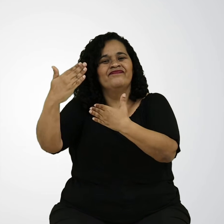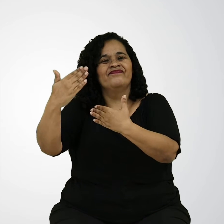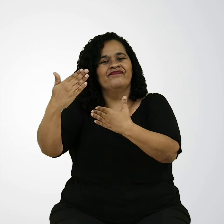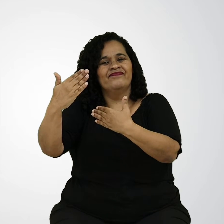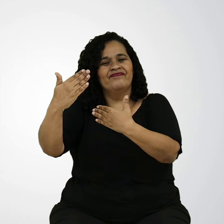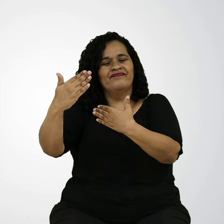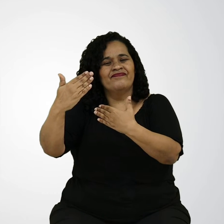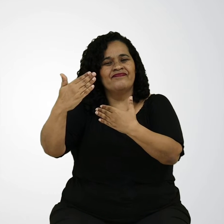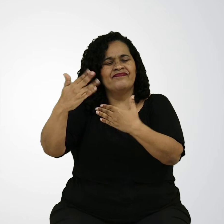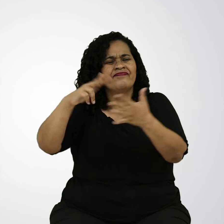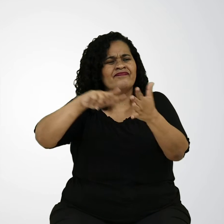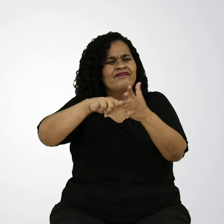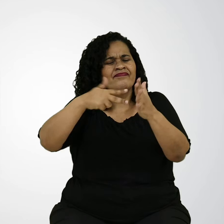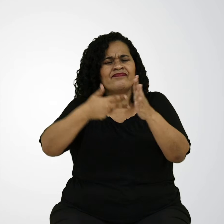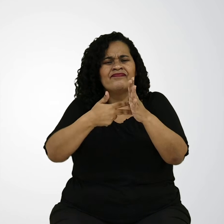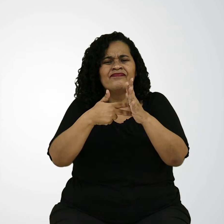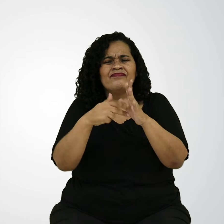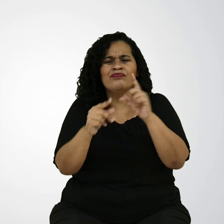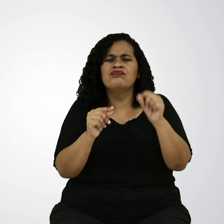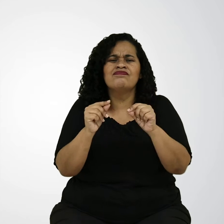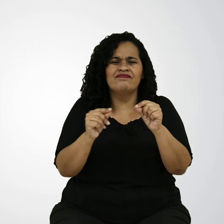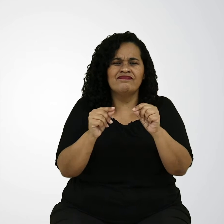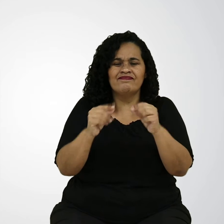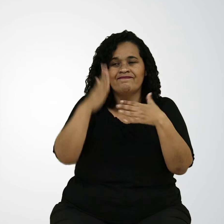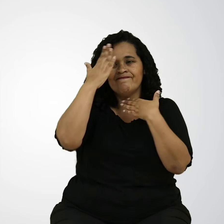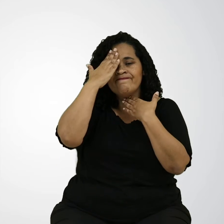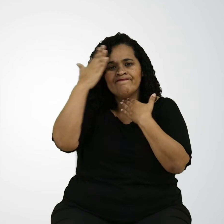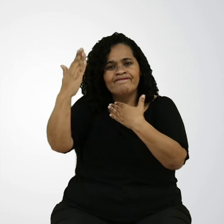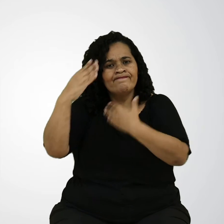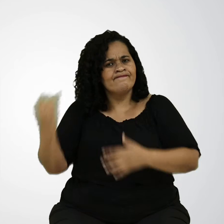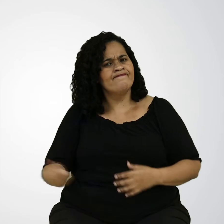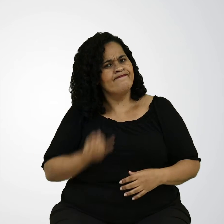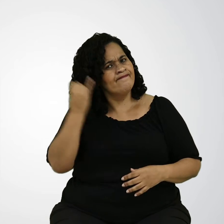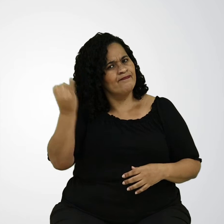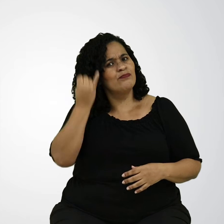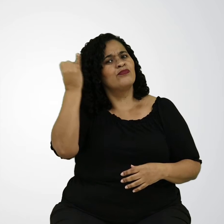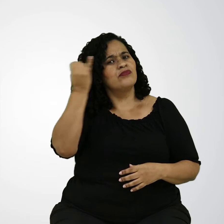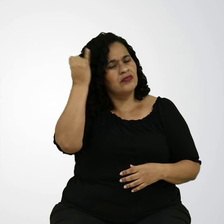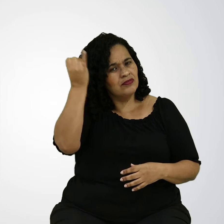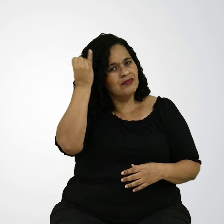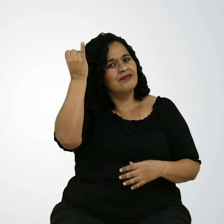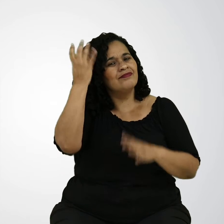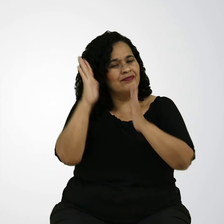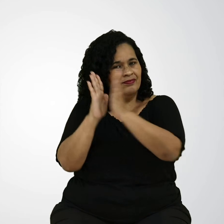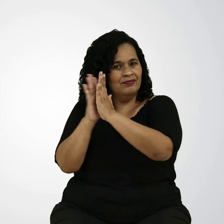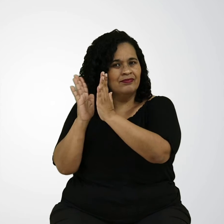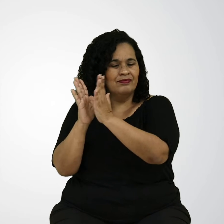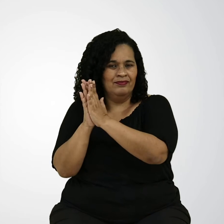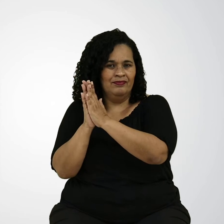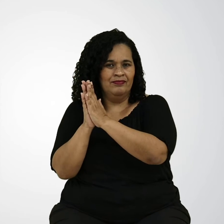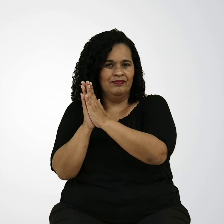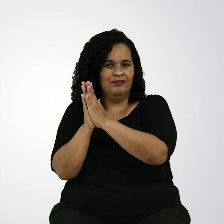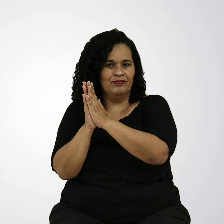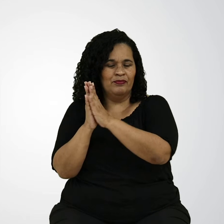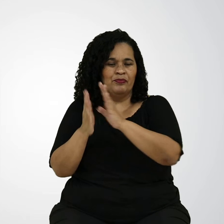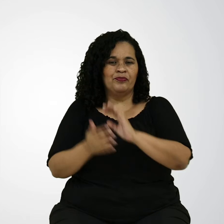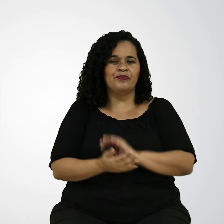ações de graças são um ingrediente importante para as nossas orações. O